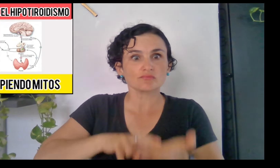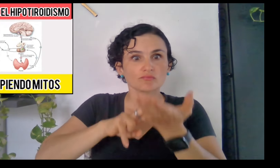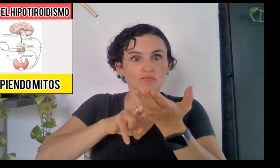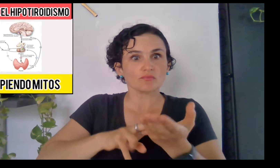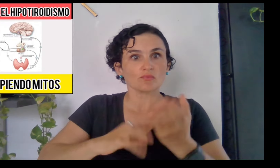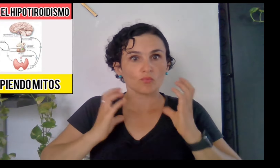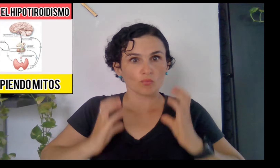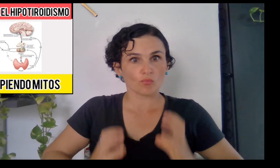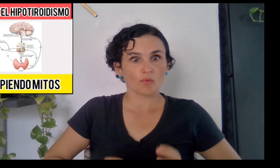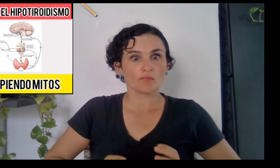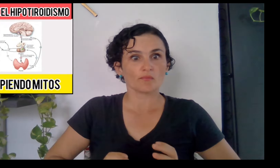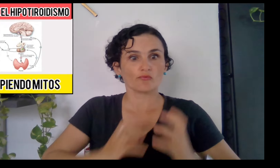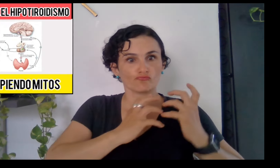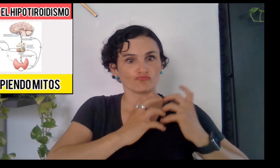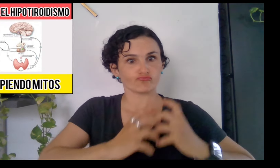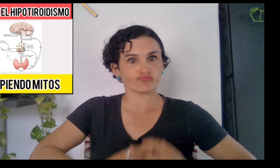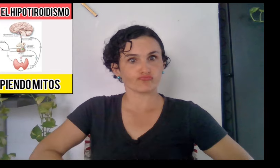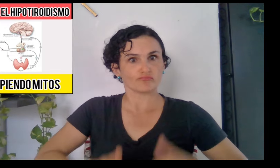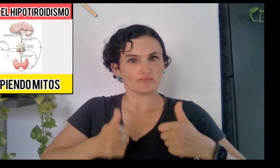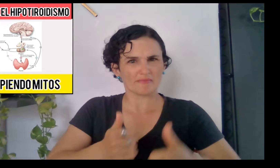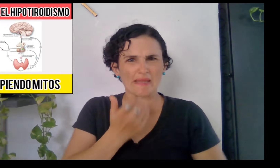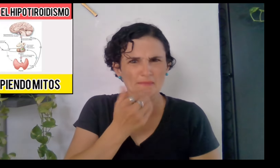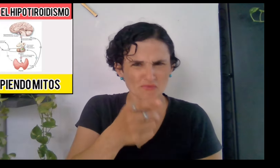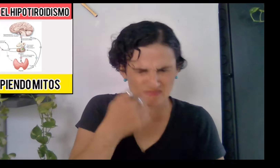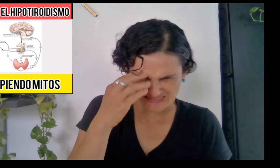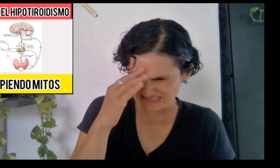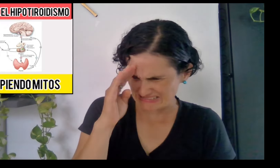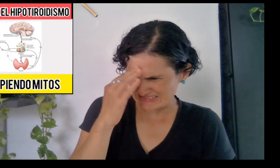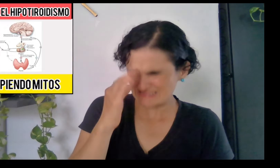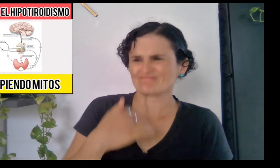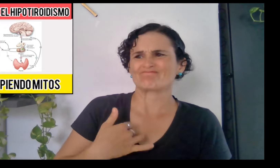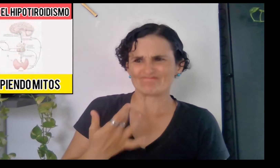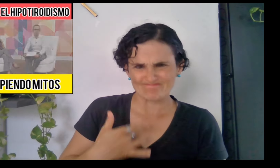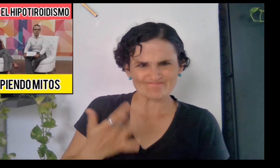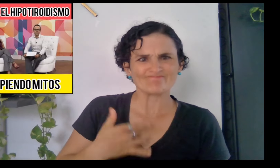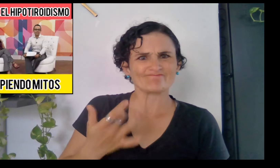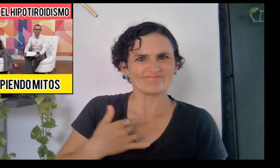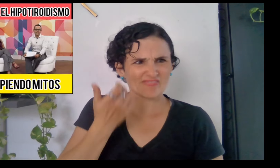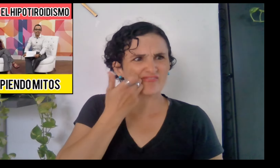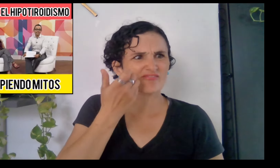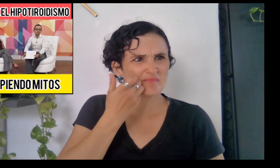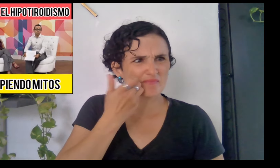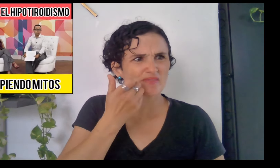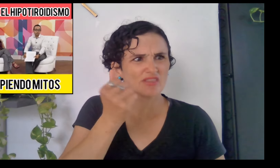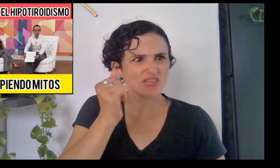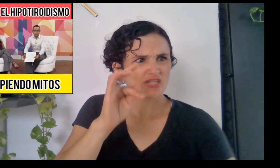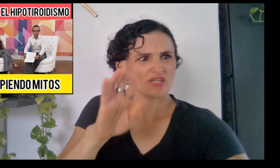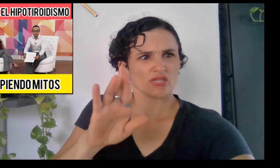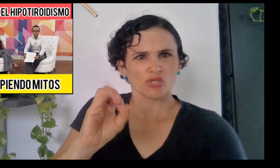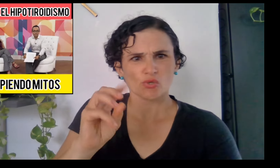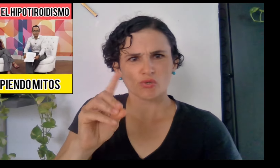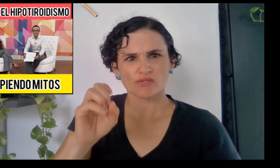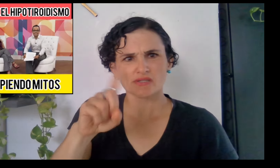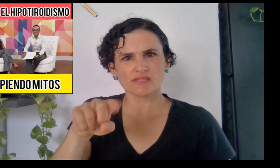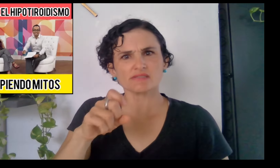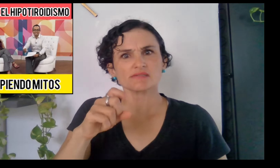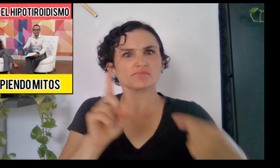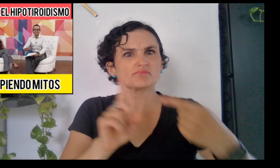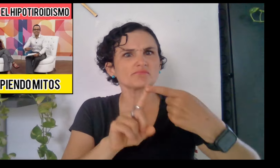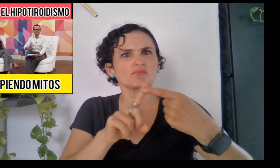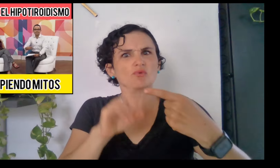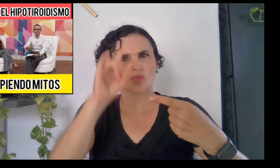adecuadamente. ¿Cómo puedes sospechar tú en casa que puedes estar sufriendo de la tiroides? Lo primero es que lo que tenemos que reconocer es que